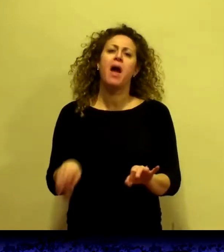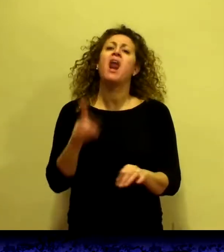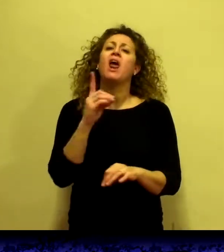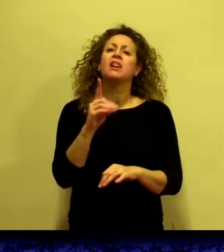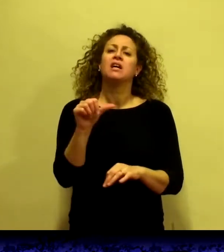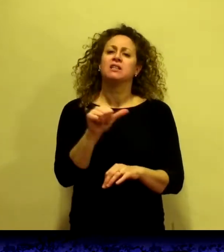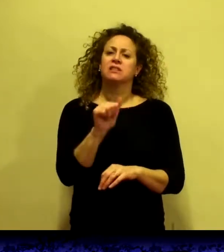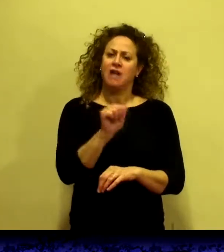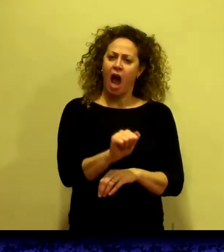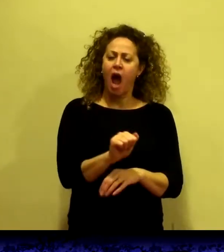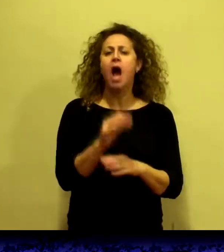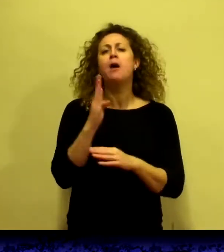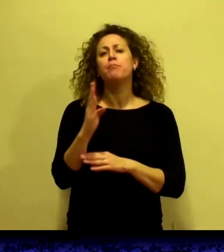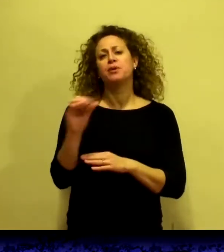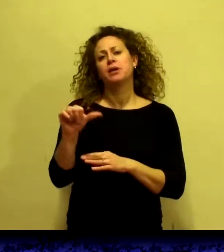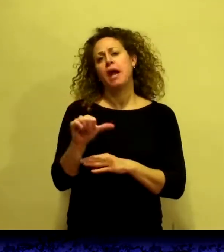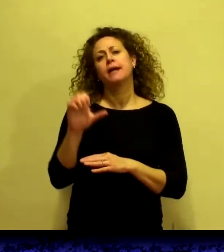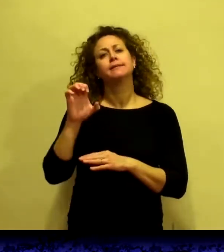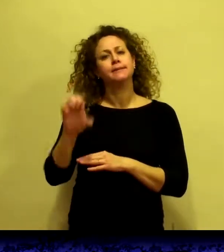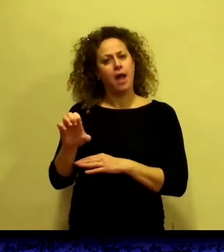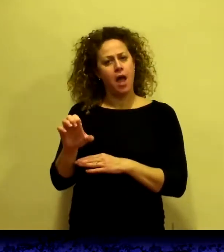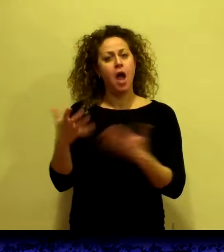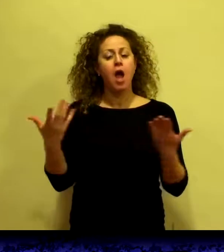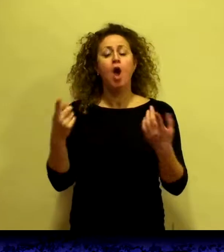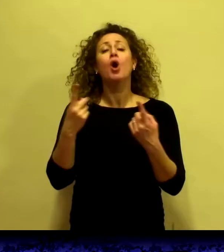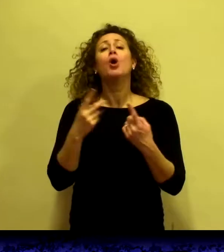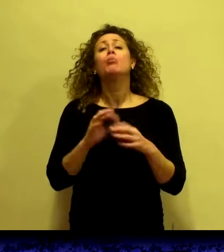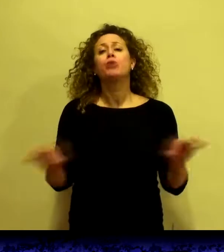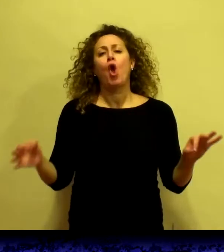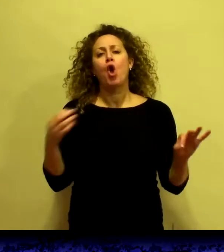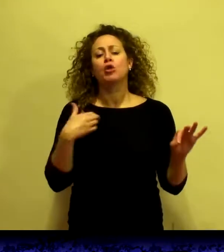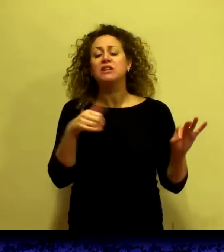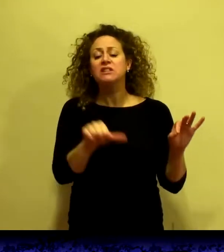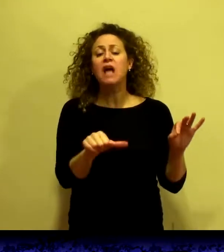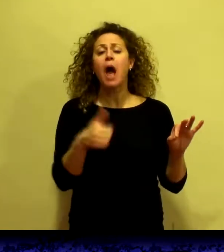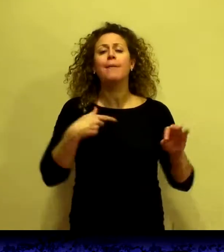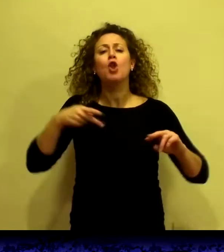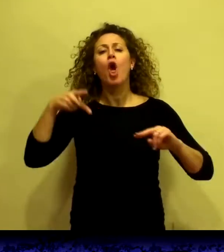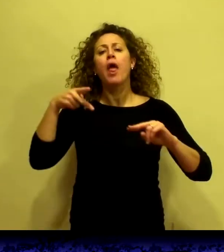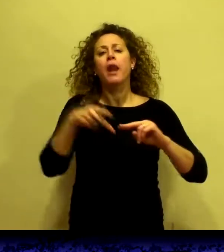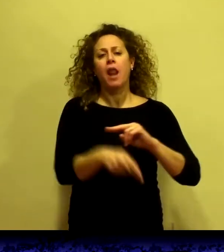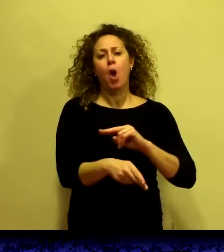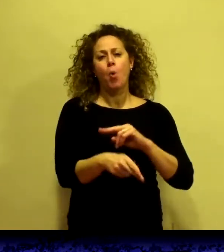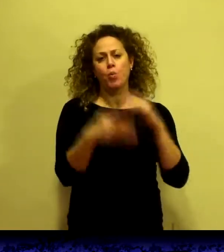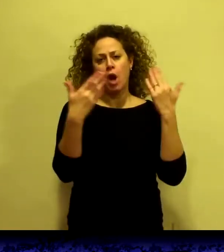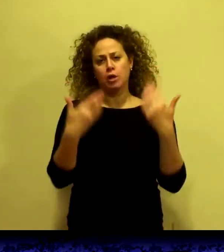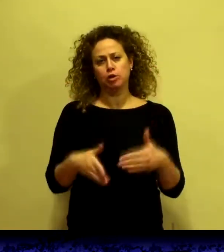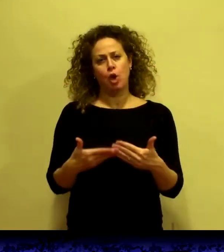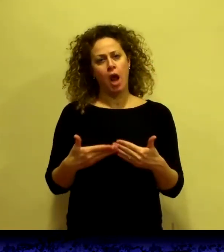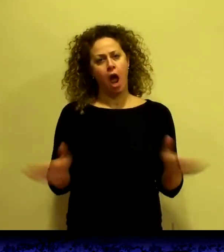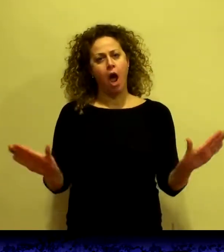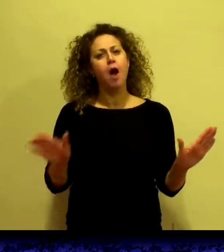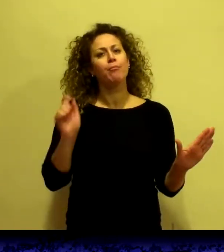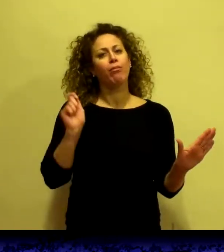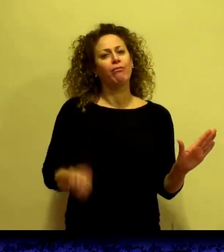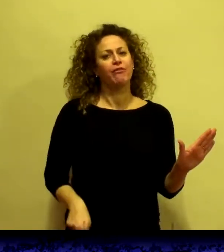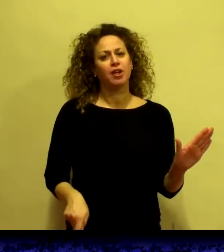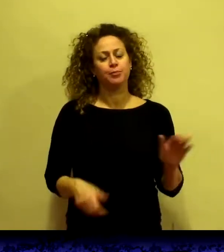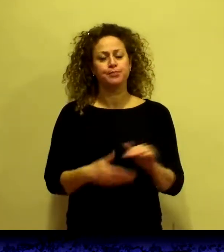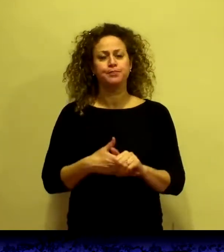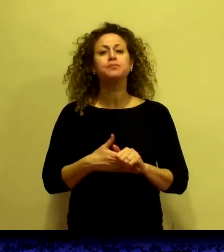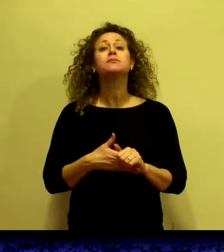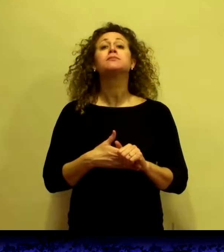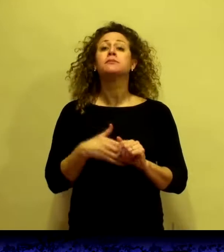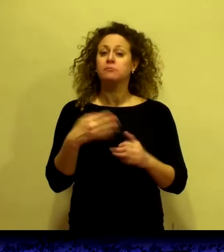Siamo pronti a fare i tornei, siamo pronti a inaugurare innanzitutto, esatto, apriamo sabato. Ma al di là di questo, che ricorderemo